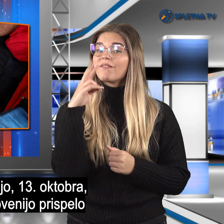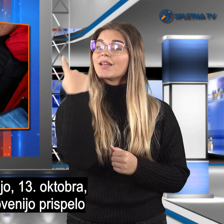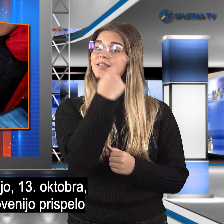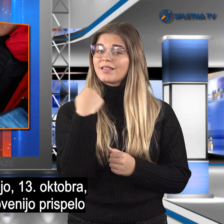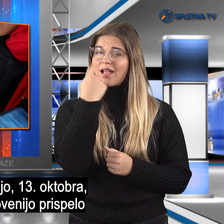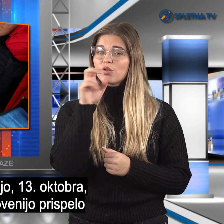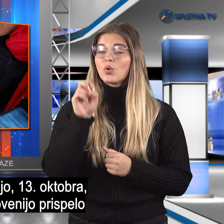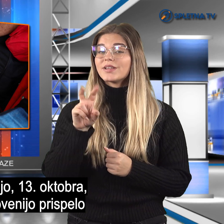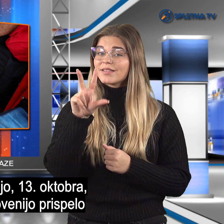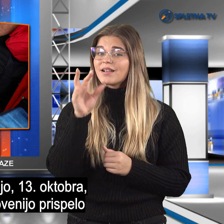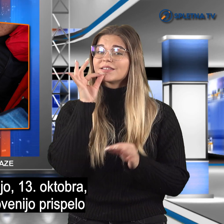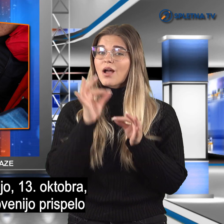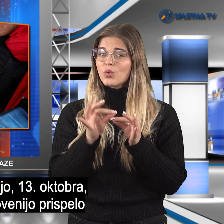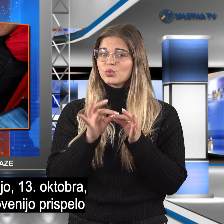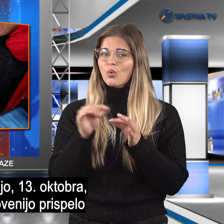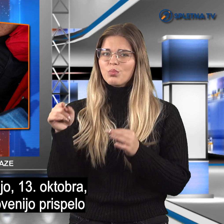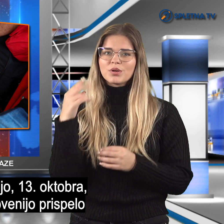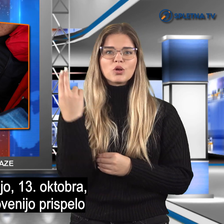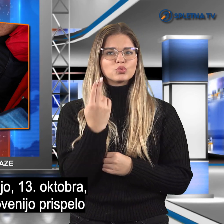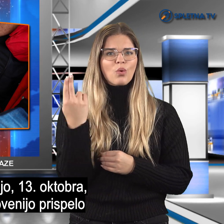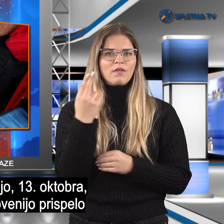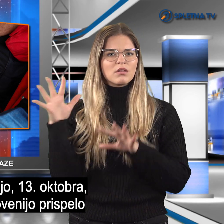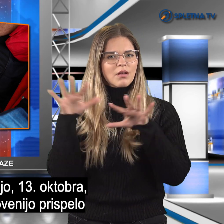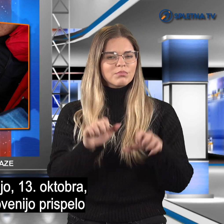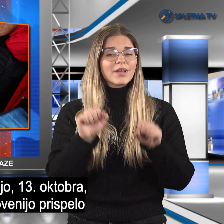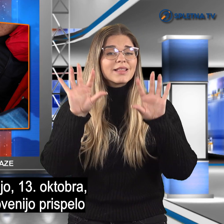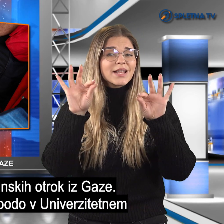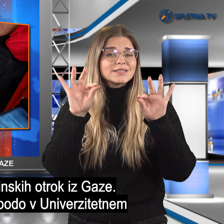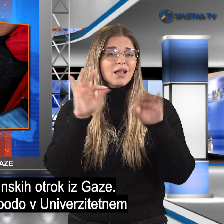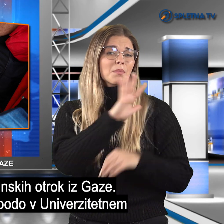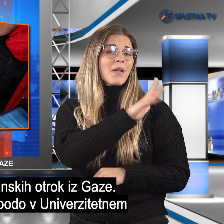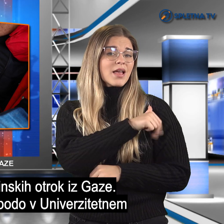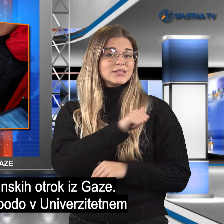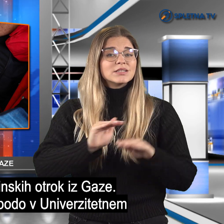V nedeljo, 13. oktobra, je v Slovenijo prispelo 10 palestinskih otrok iz Gaze.